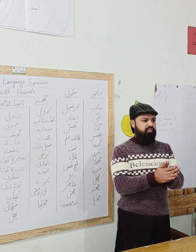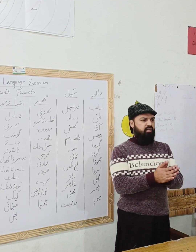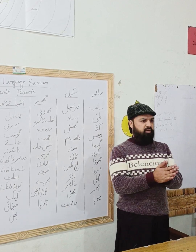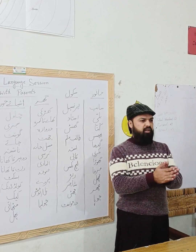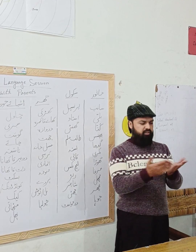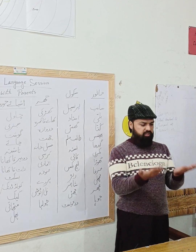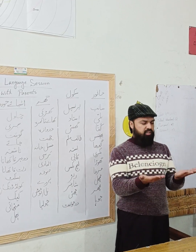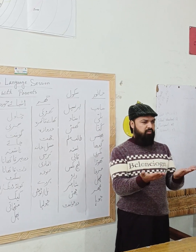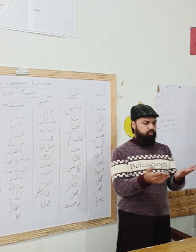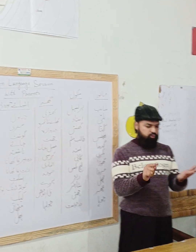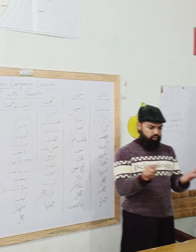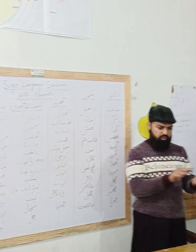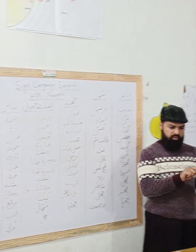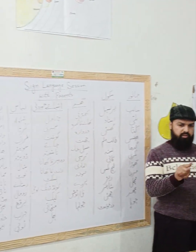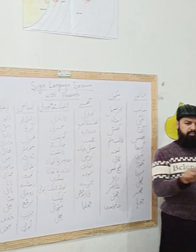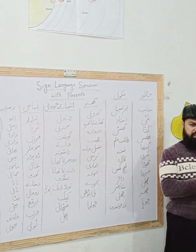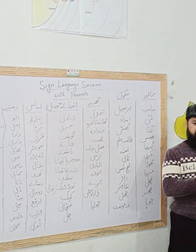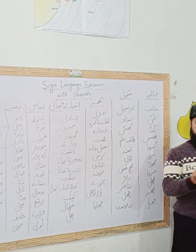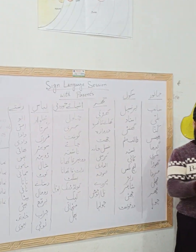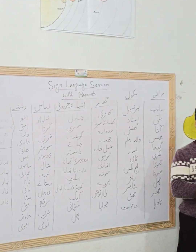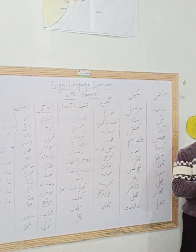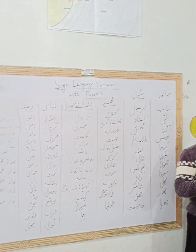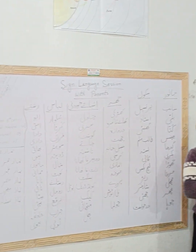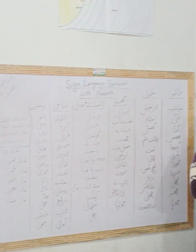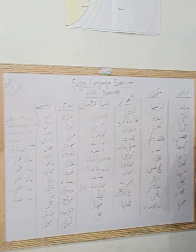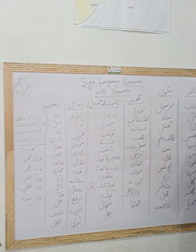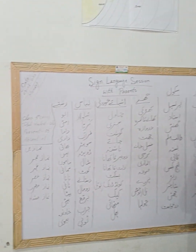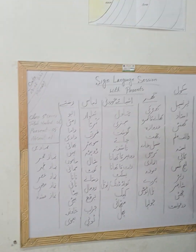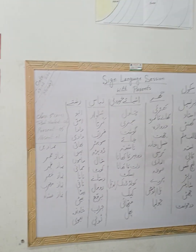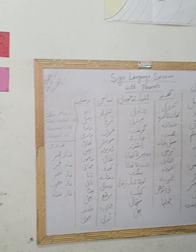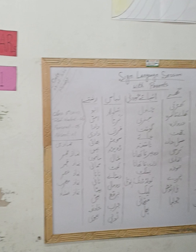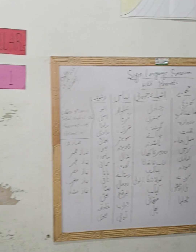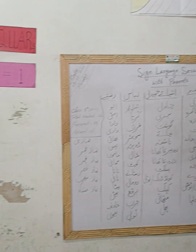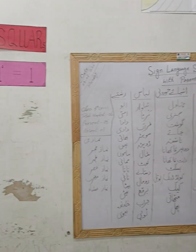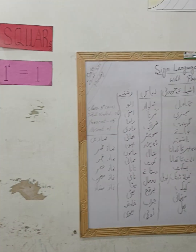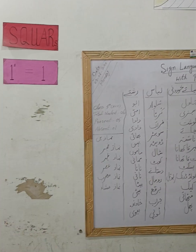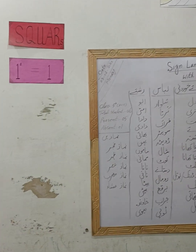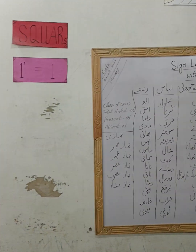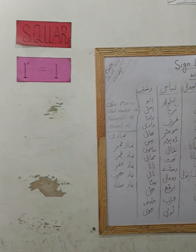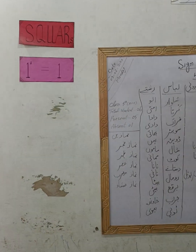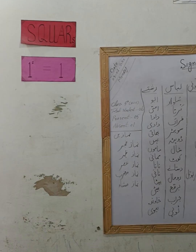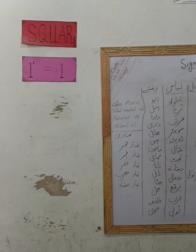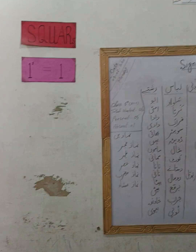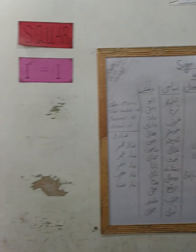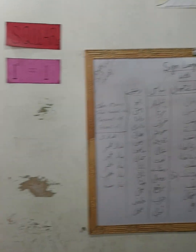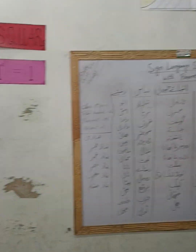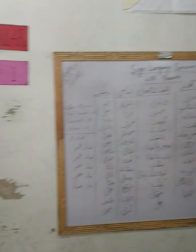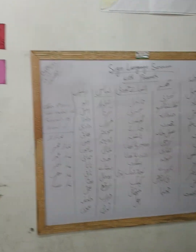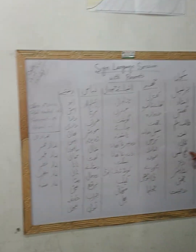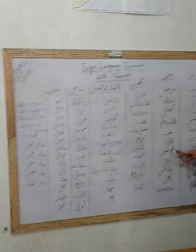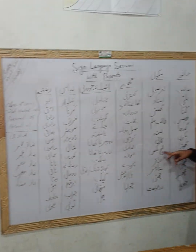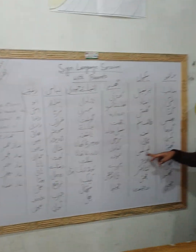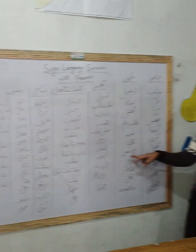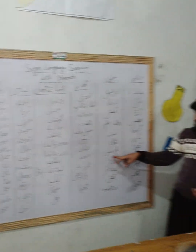किताब है, किताब उसको पढ़ने का, उसकी रीडिंग से आ जाएगा। इस तरह आगे लंच बॉक्स है। अब लंच बॉक्स का